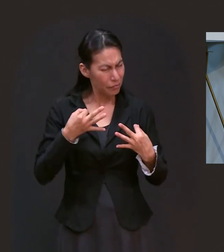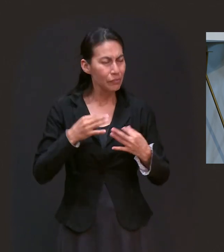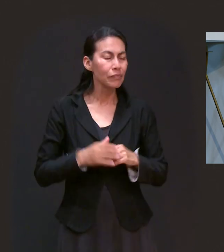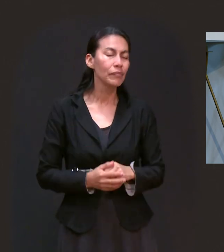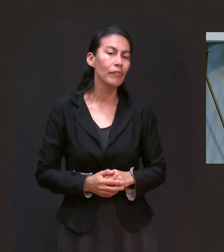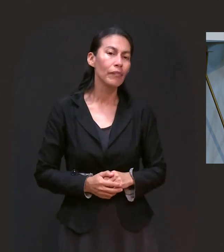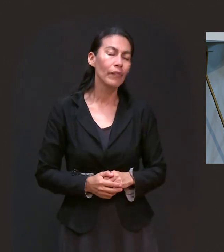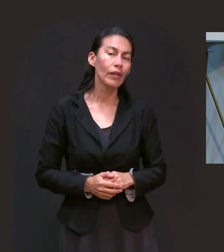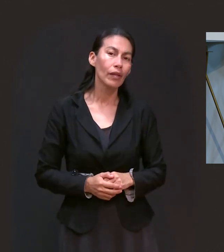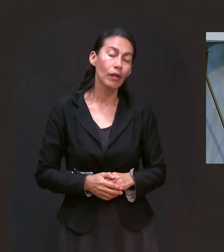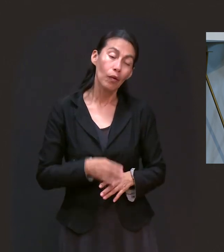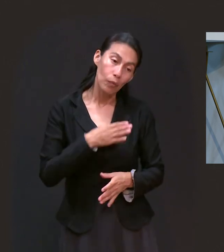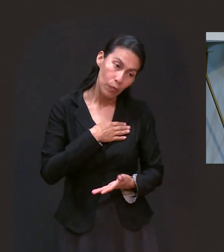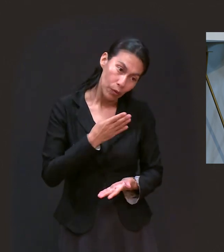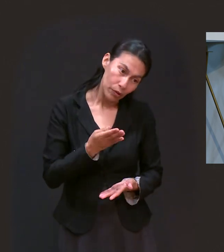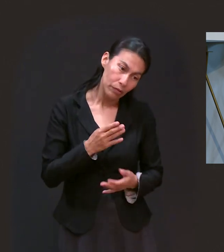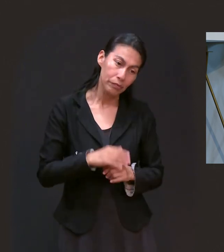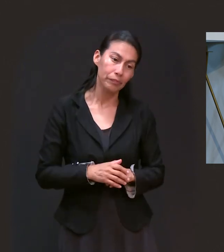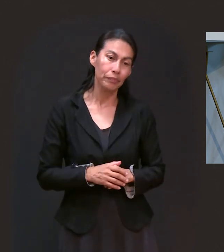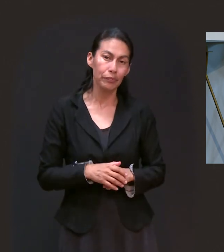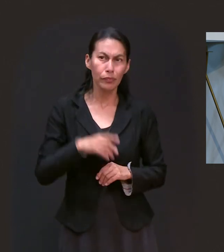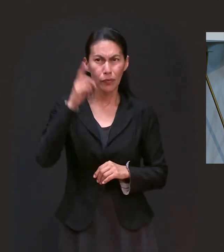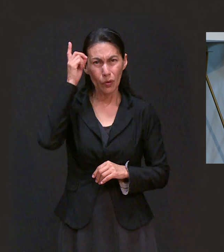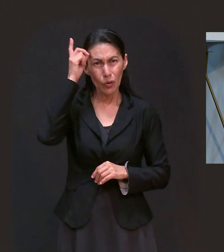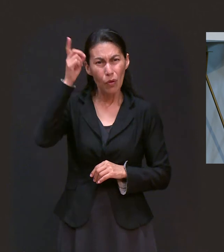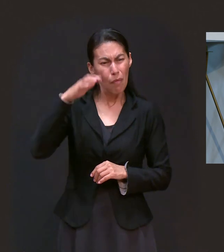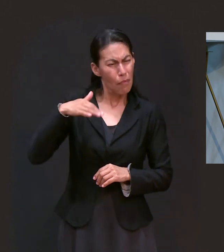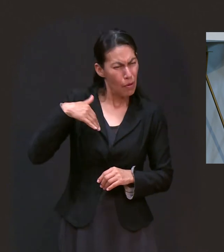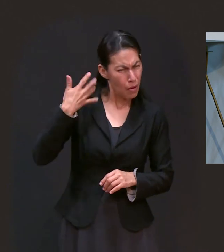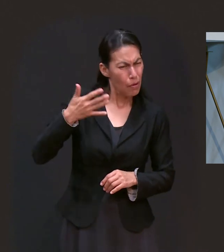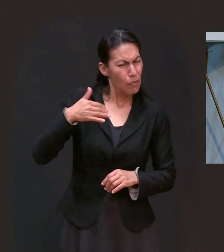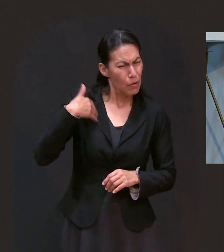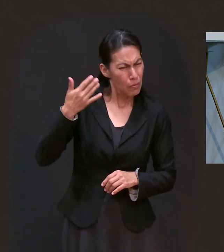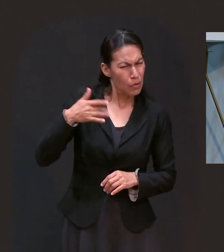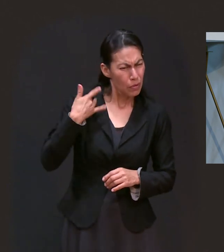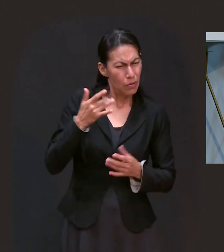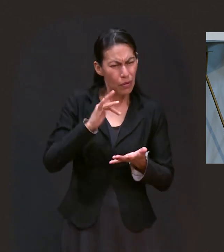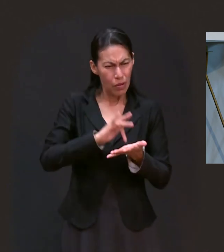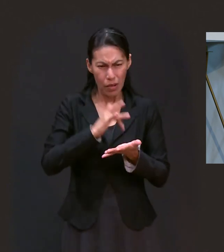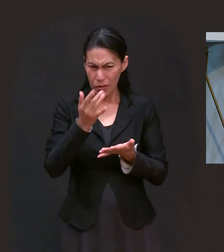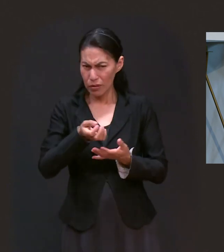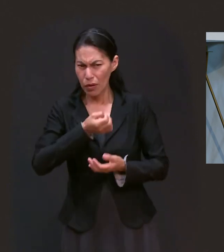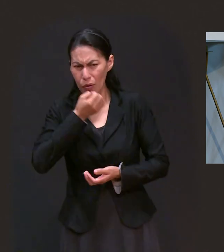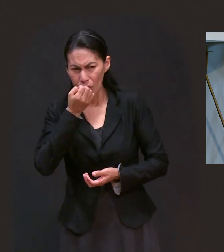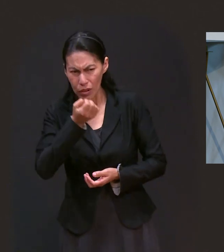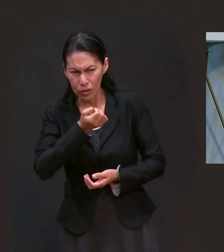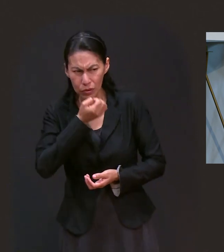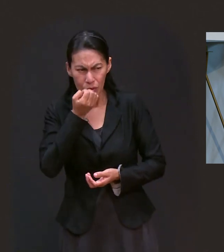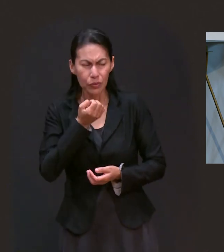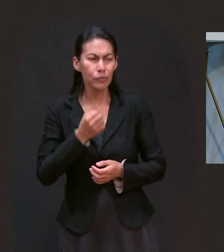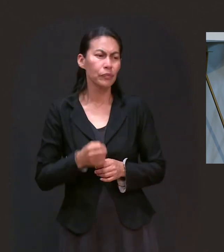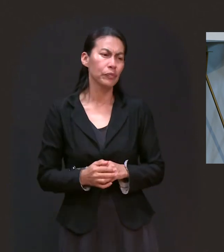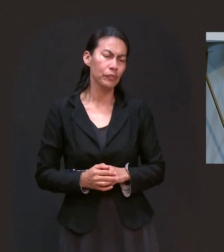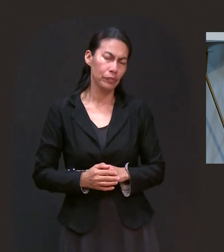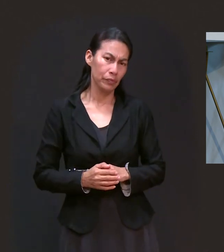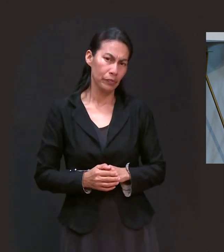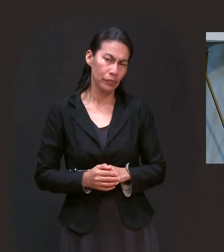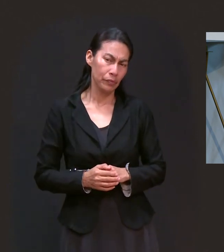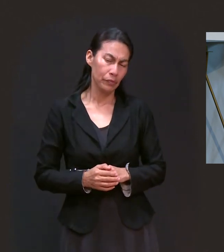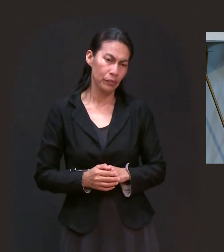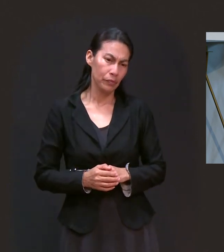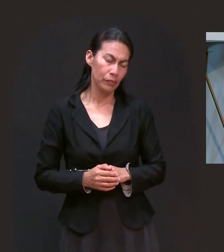mente y bueno la verdad es que dios ha hecho milagros a través de la oración